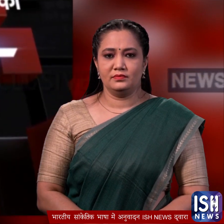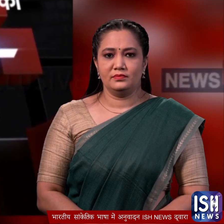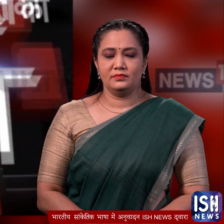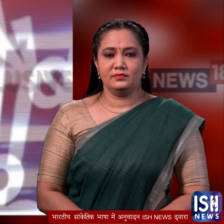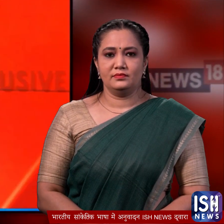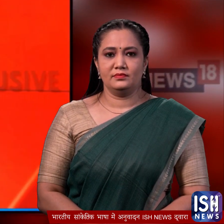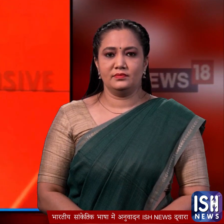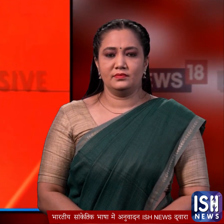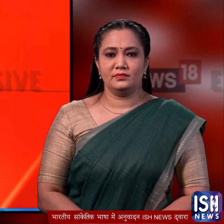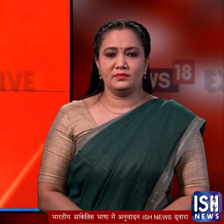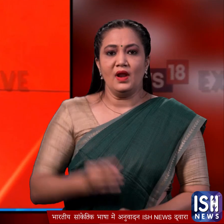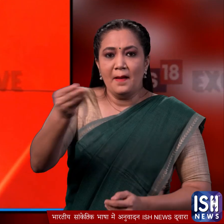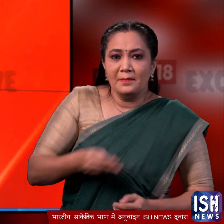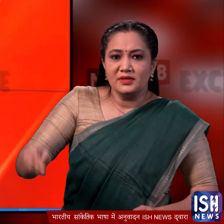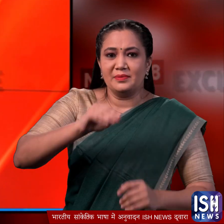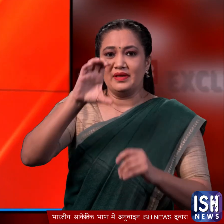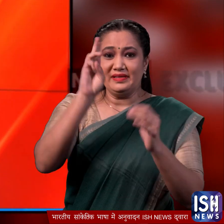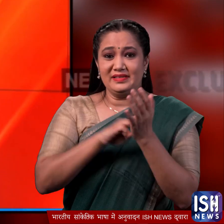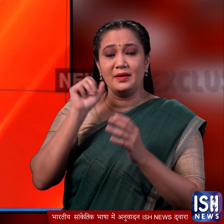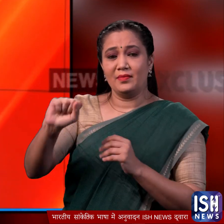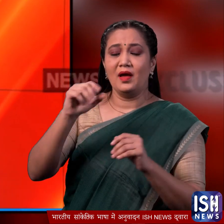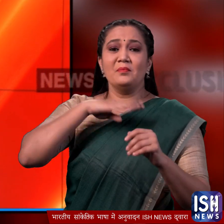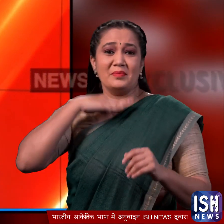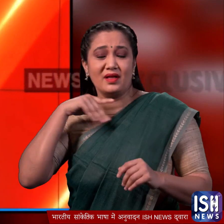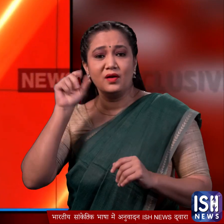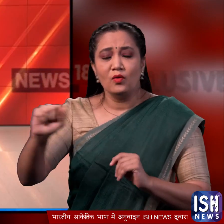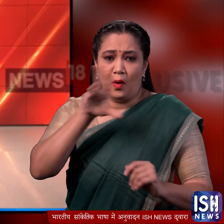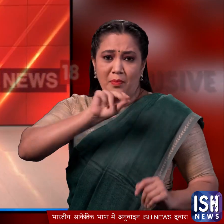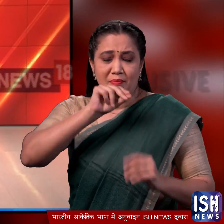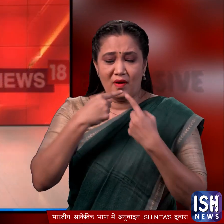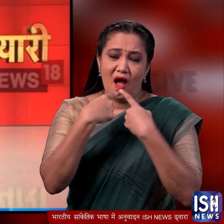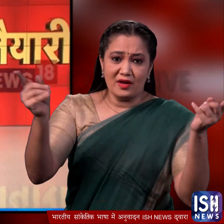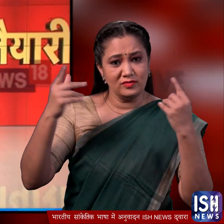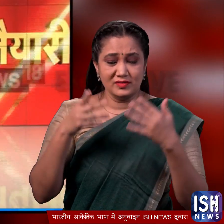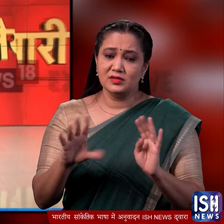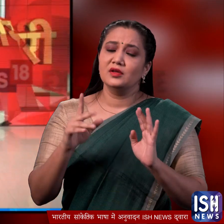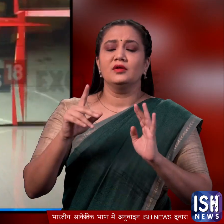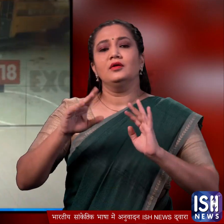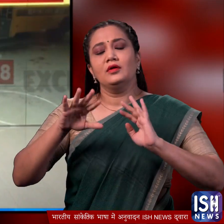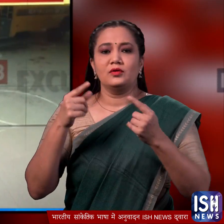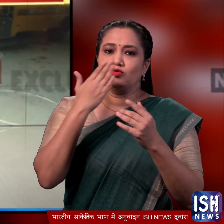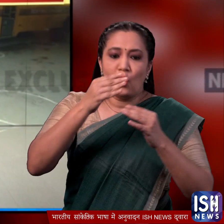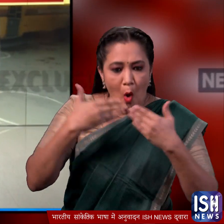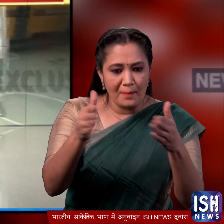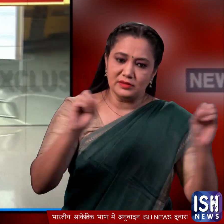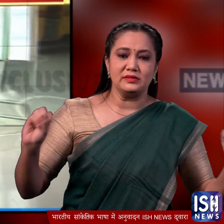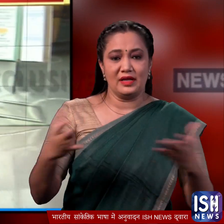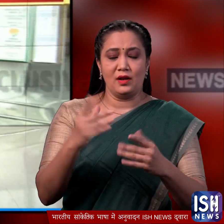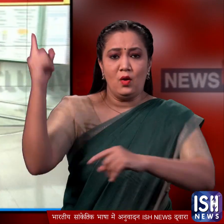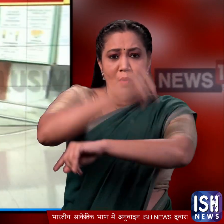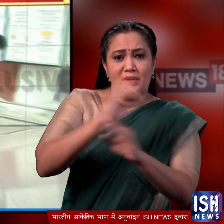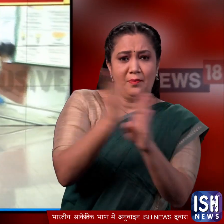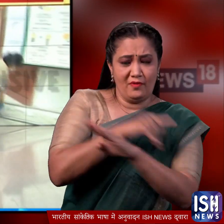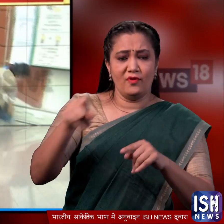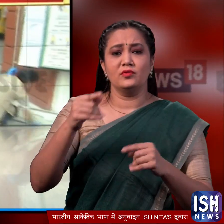सी। पश्चिम बंगाल की मुख्यमंत्री ममता बनर्जी के ऐलान के बाद राज्य में स्कूल खोलने की तैयारियां तेज हो गई। एक दिन पहले